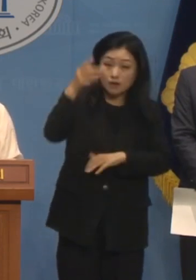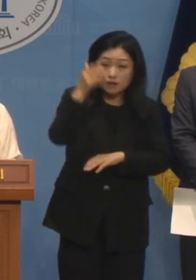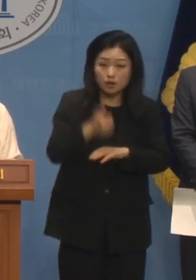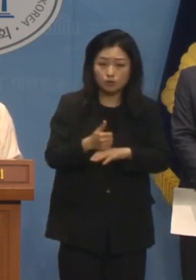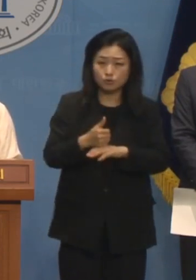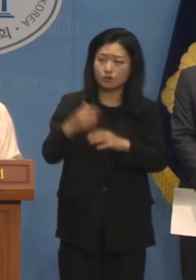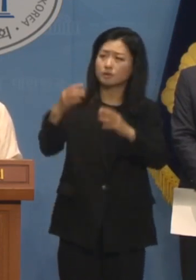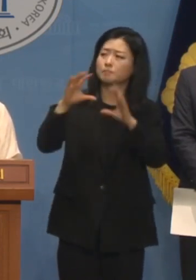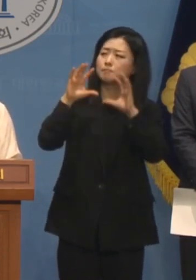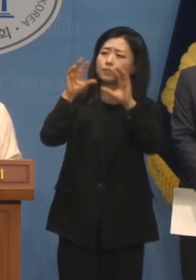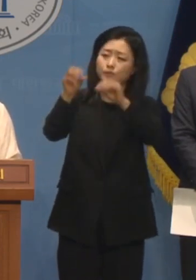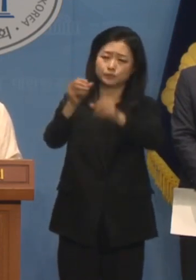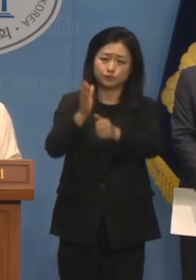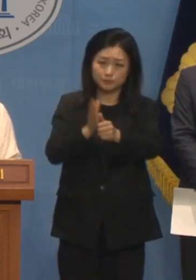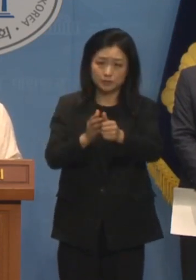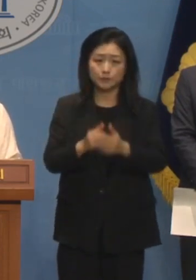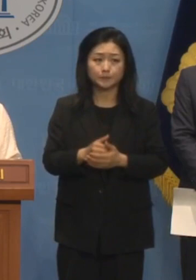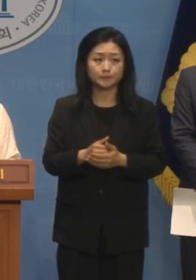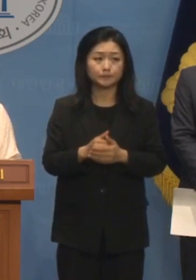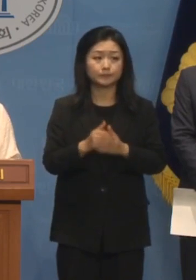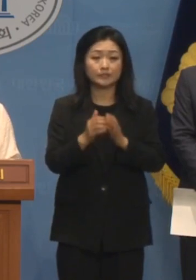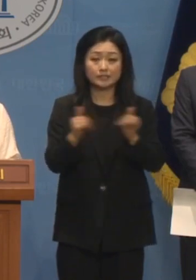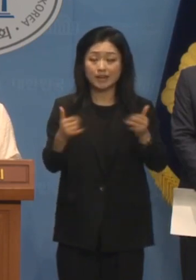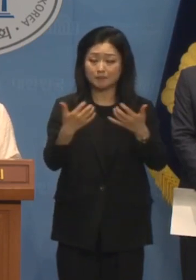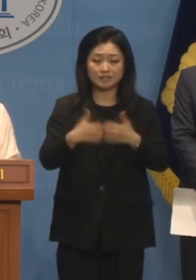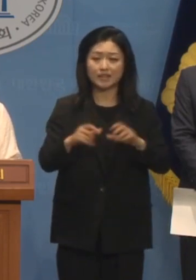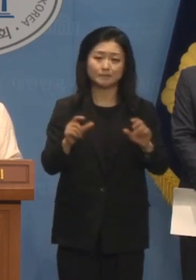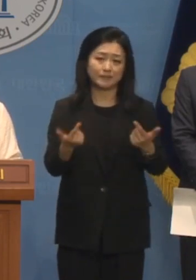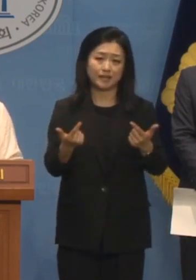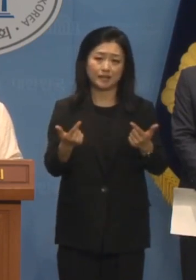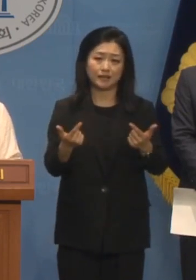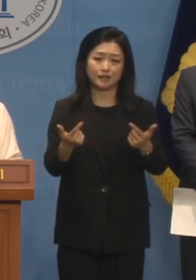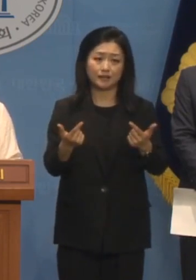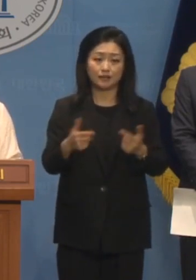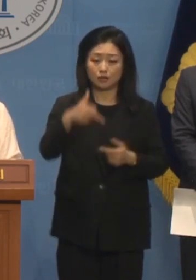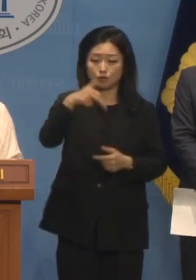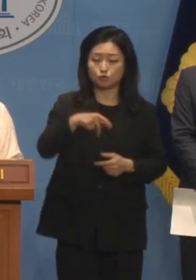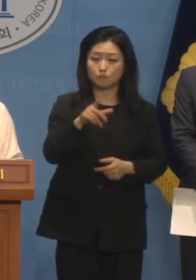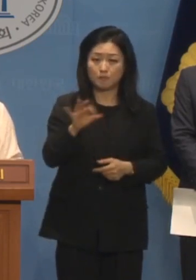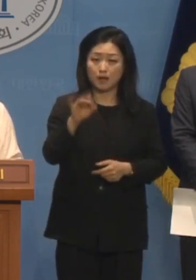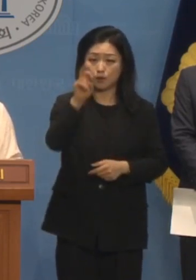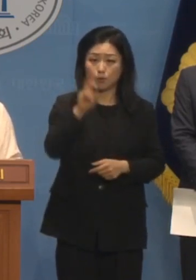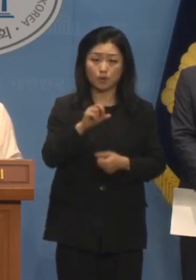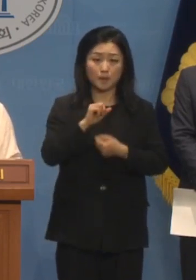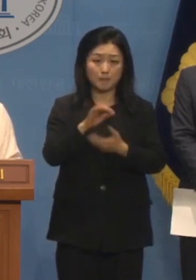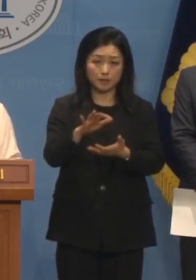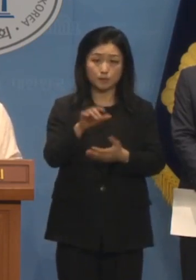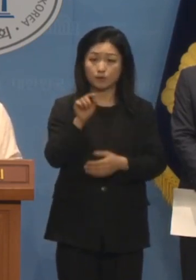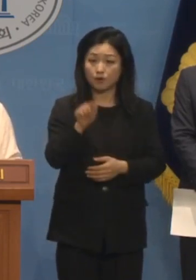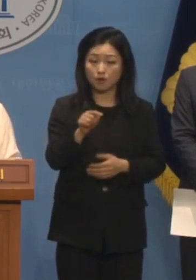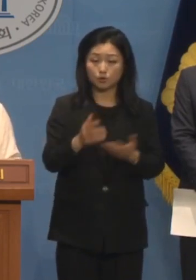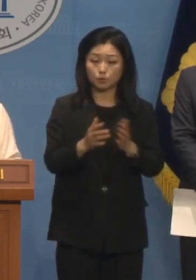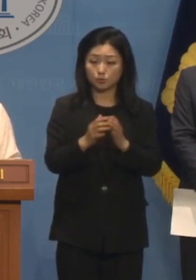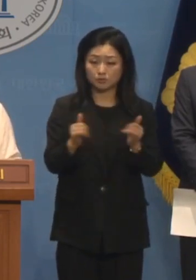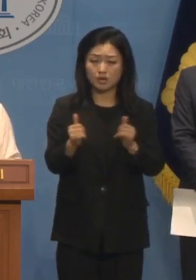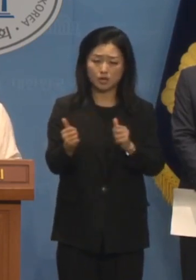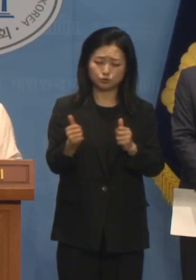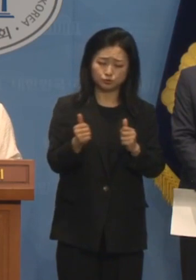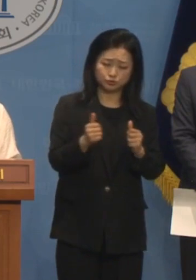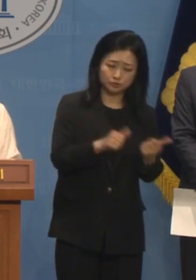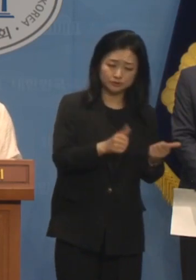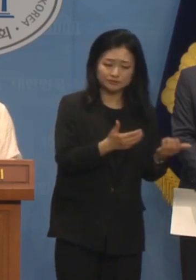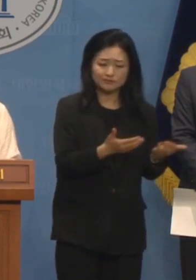멈춰야 합니다. 사람은 기계가 아닙니다. 쿠팡의 로켓 배송 시스템은 노동자를 죽음으로